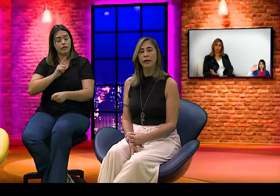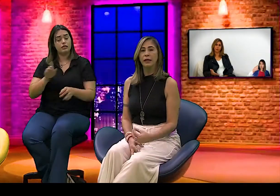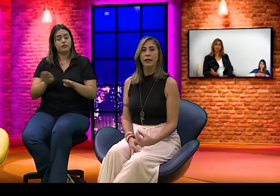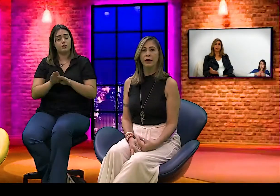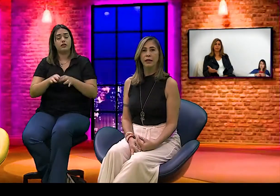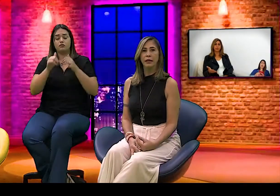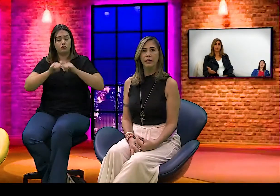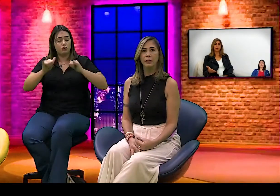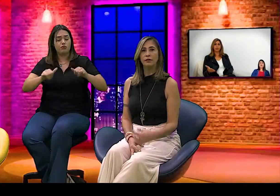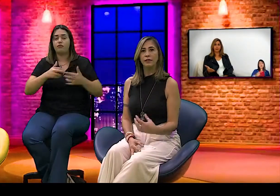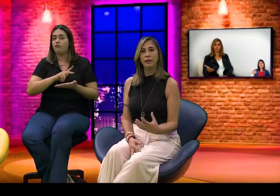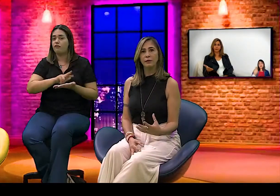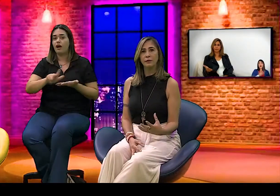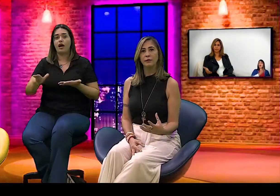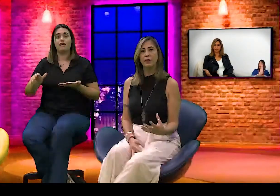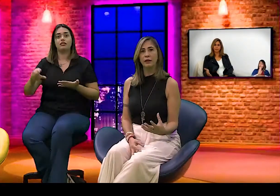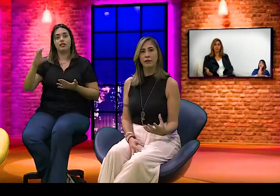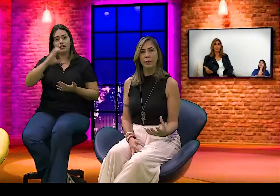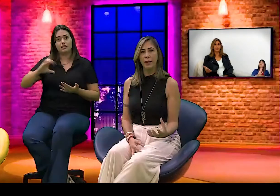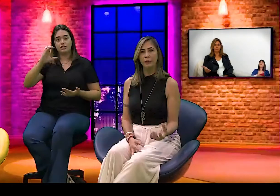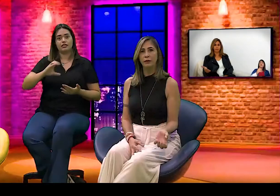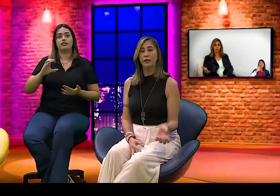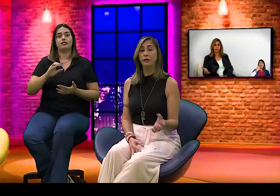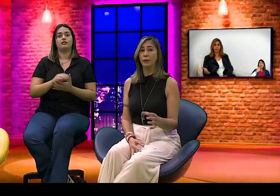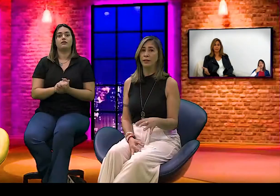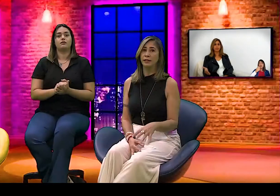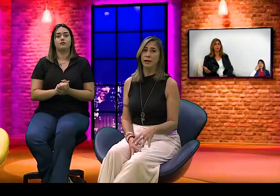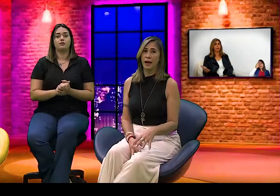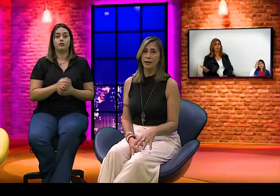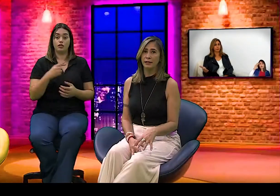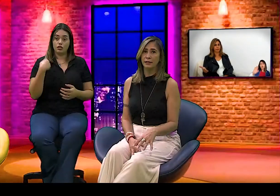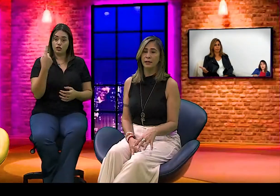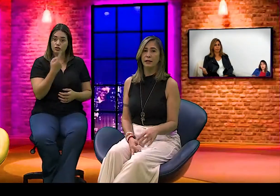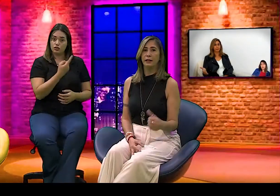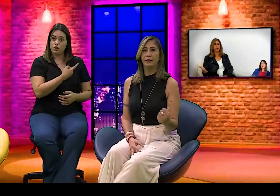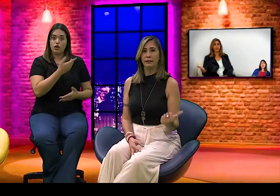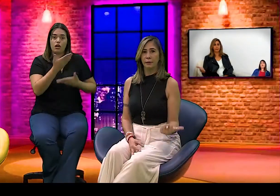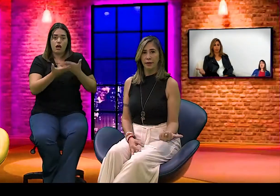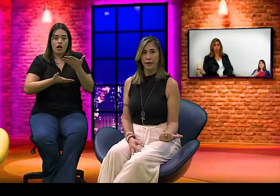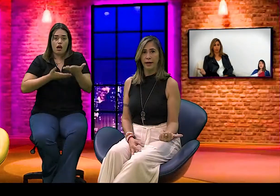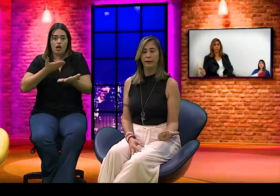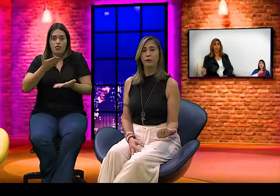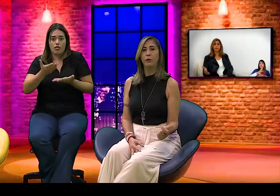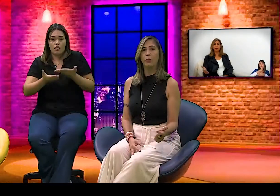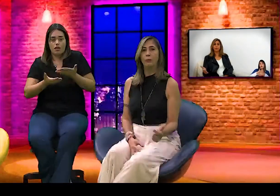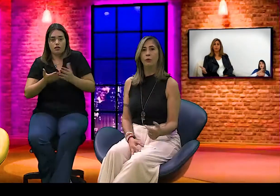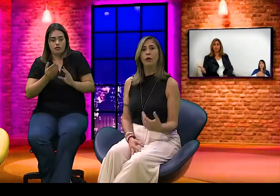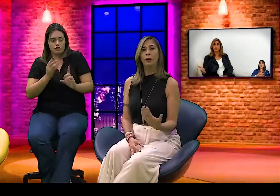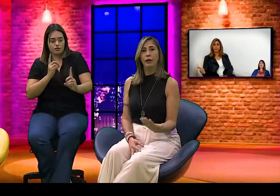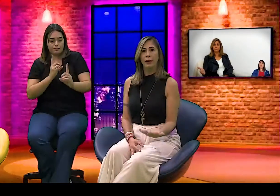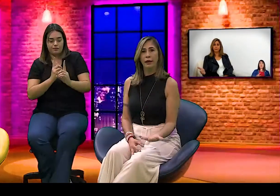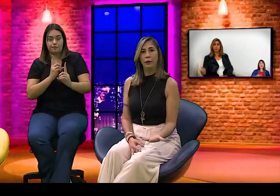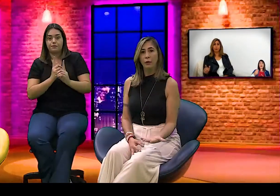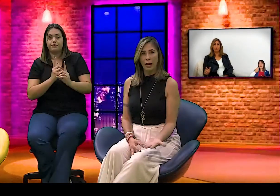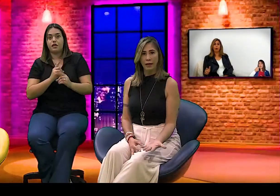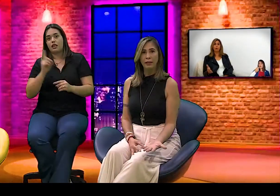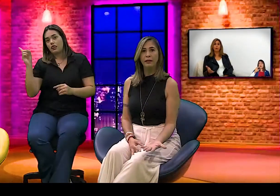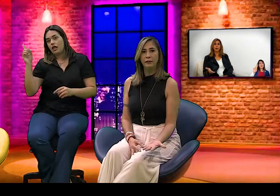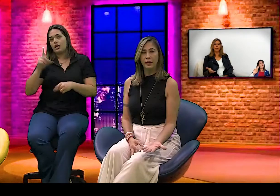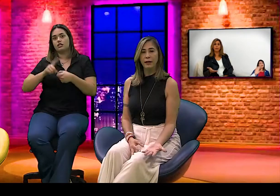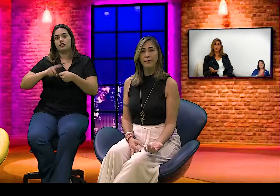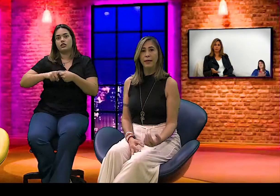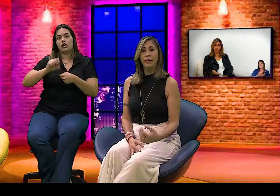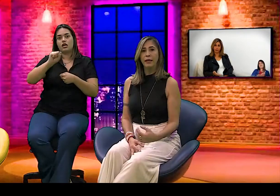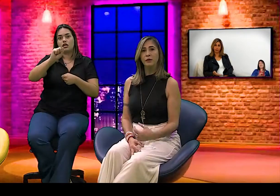Círculos. E nós fazemos os atendimentos tanto presenciais, em São Bernardo, como